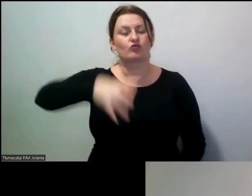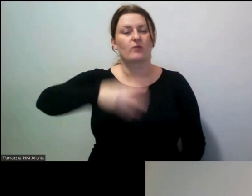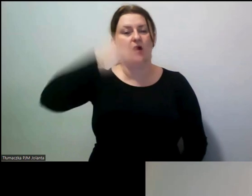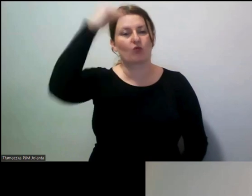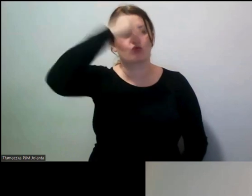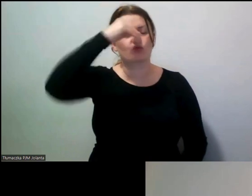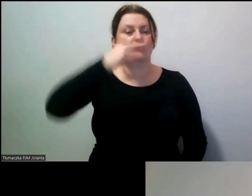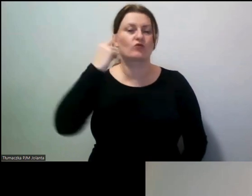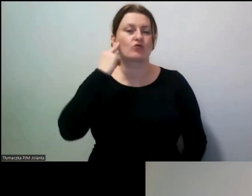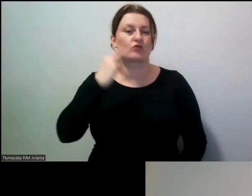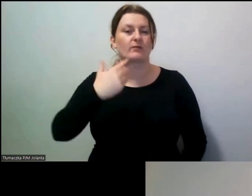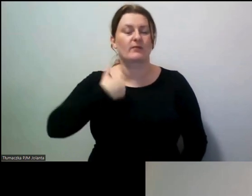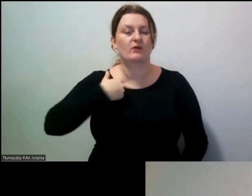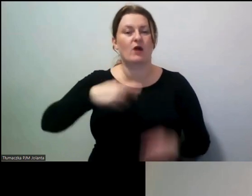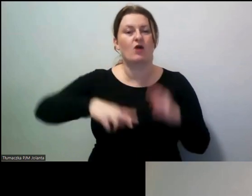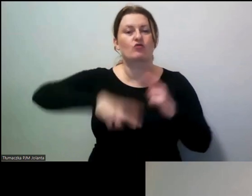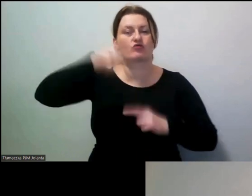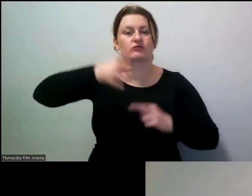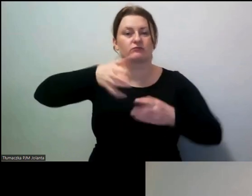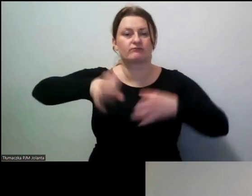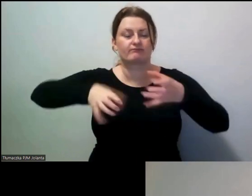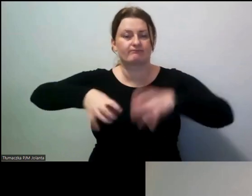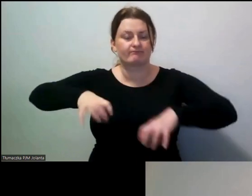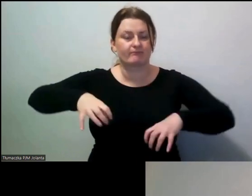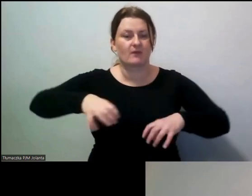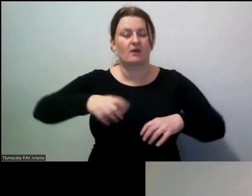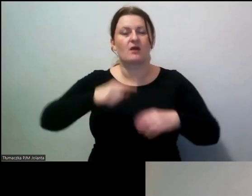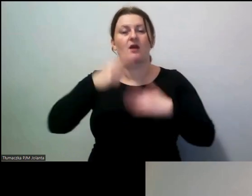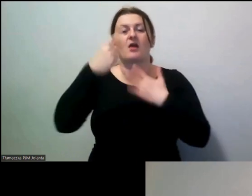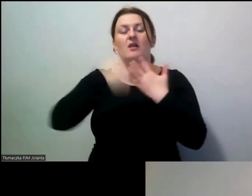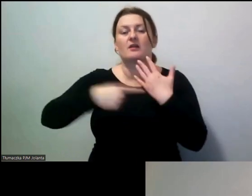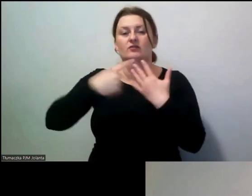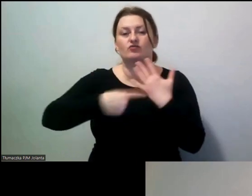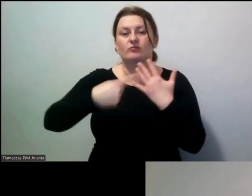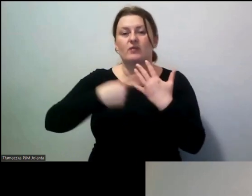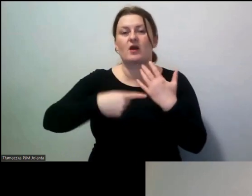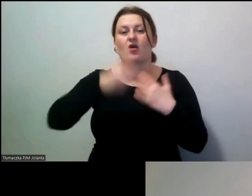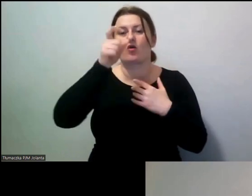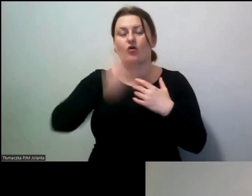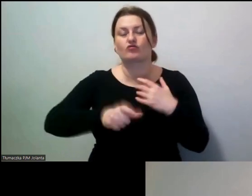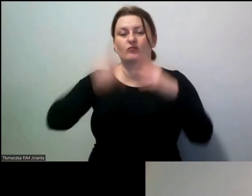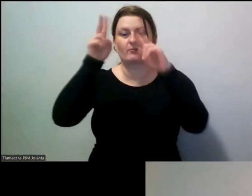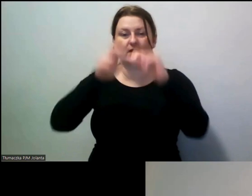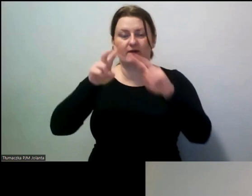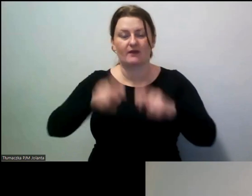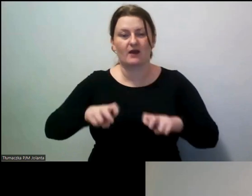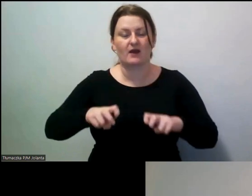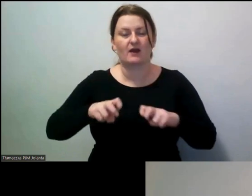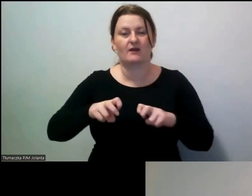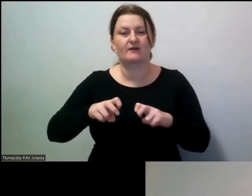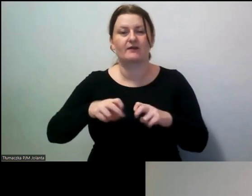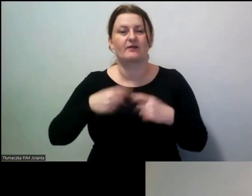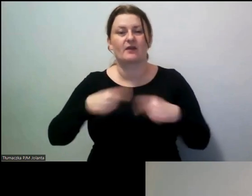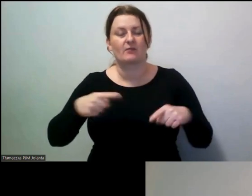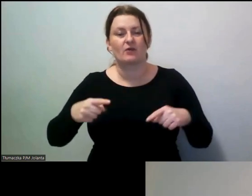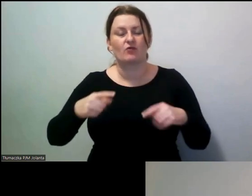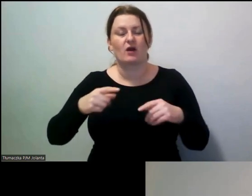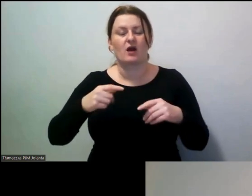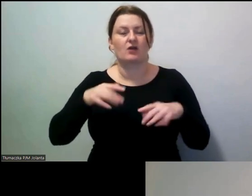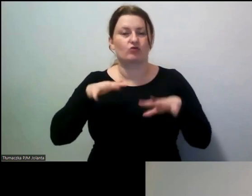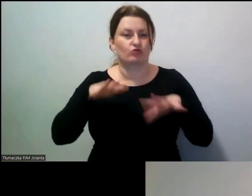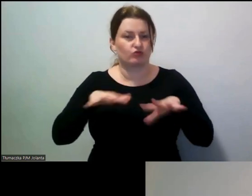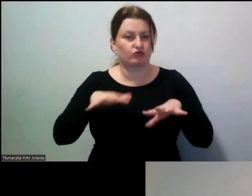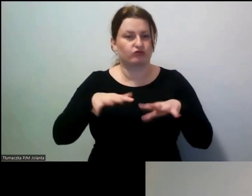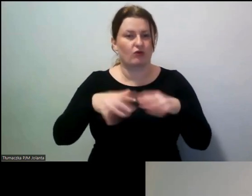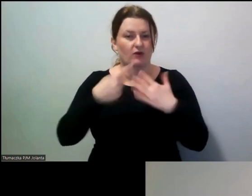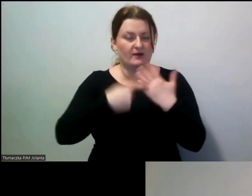tutaj różnicowana, to z uwagi na to, że ta liczebność osób badanych w trakcie normalizacji nie była wysoka, na